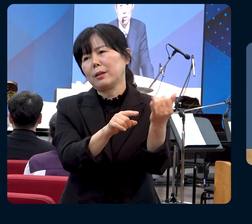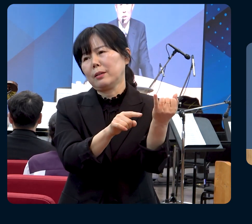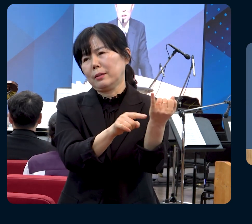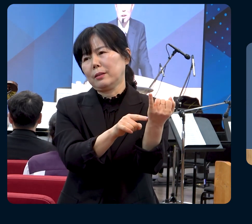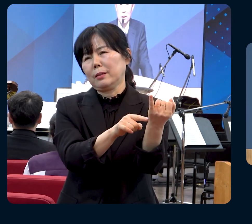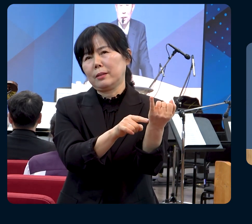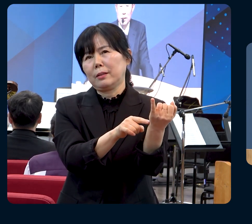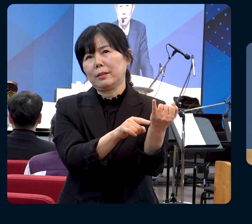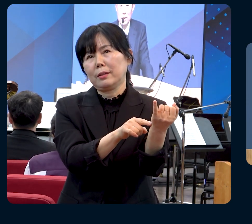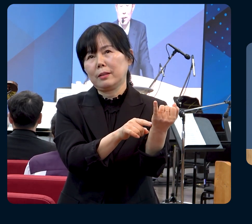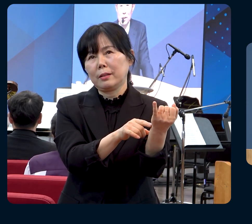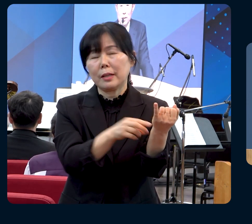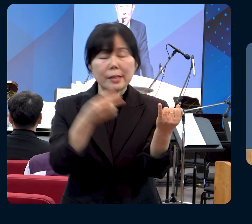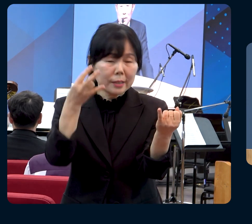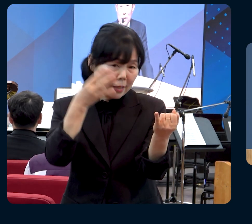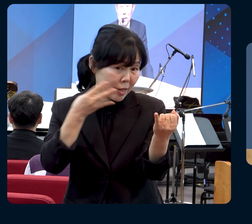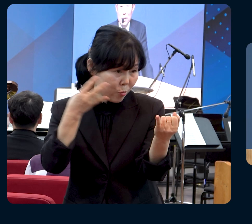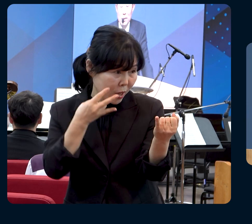예레미야 선지자는